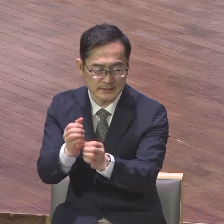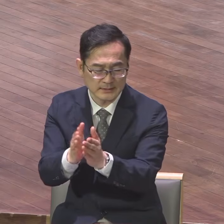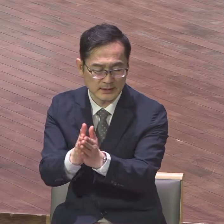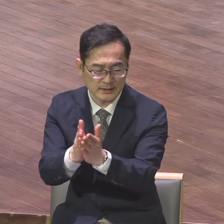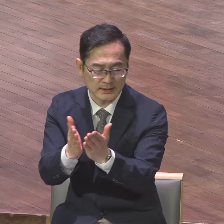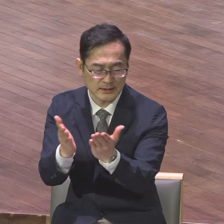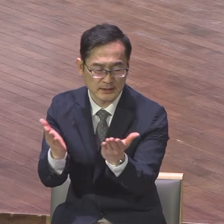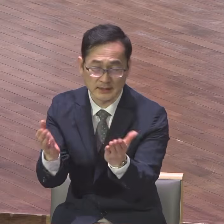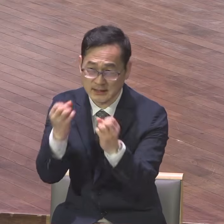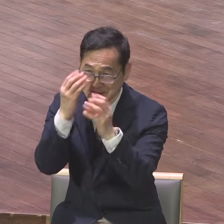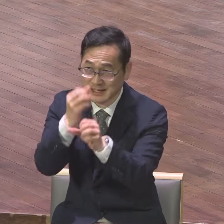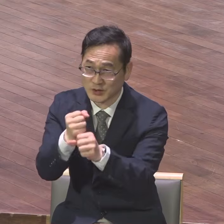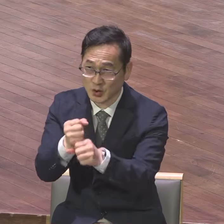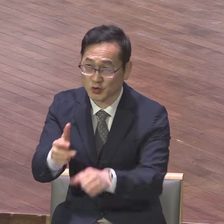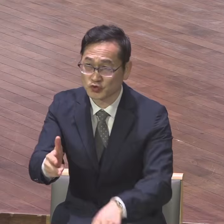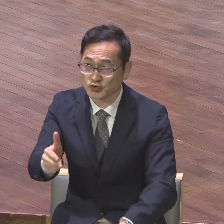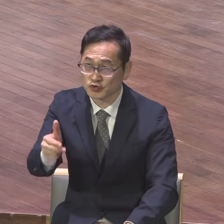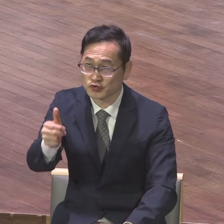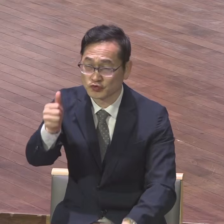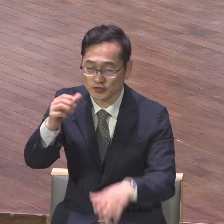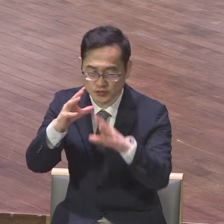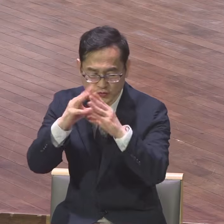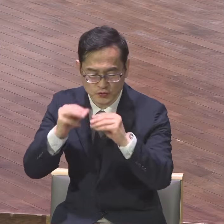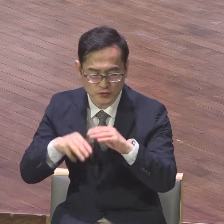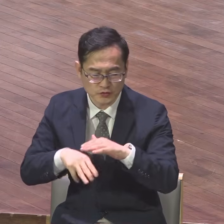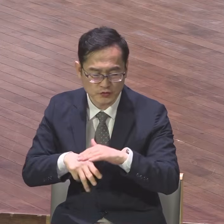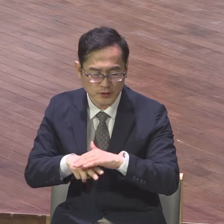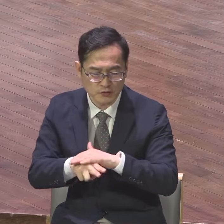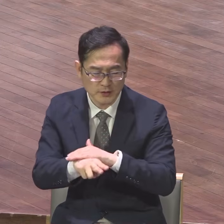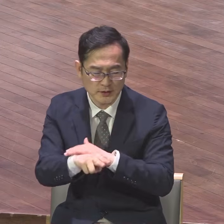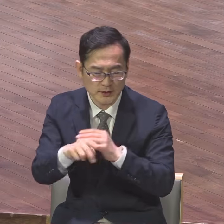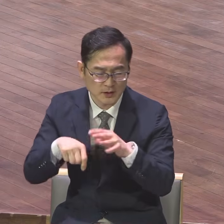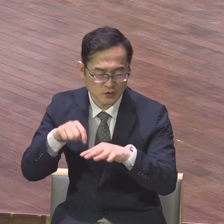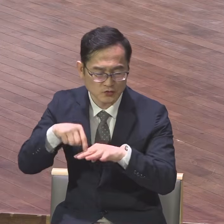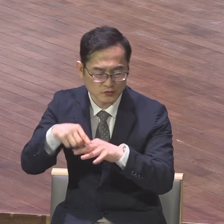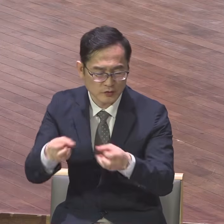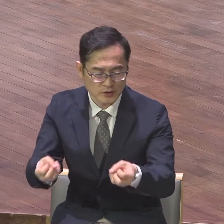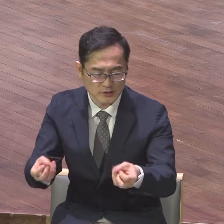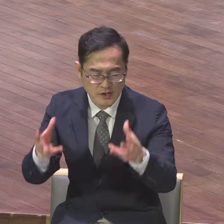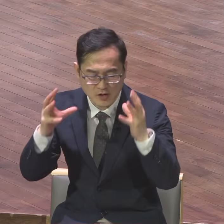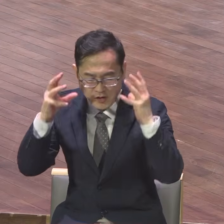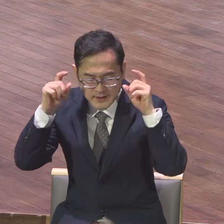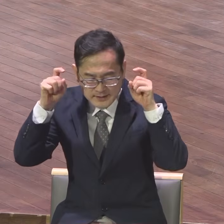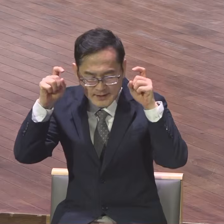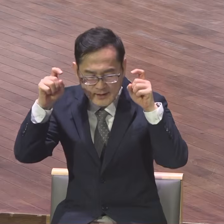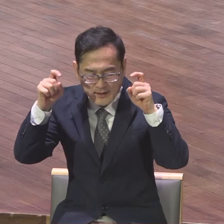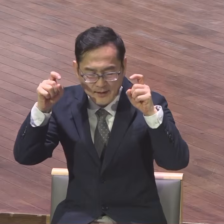창세기 그는 창조주 출애굽기 월절날인 양